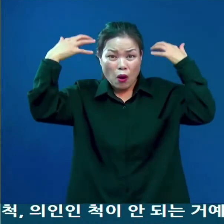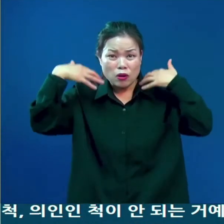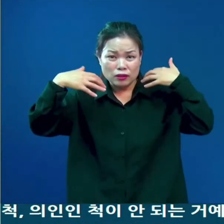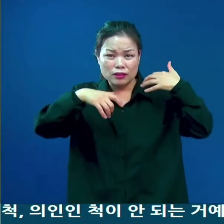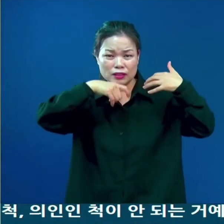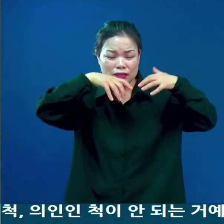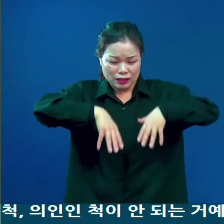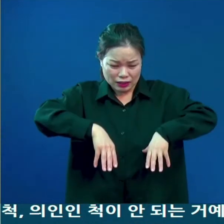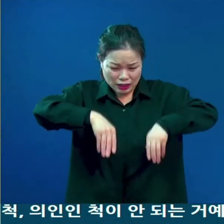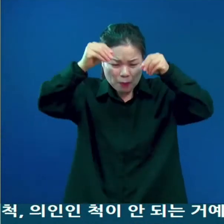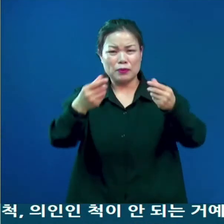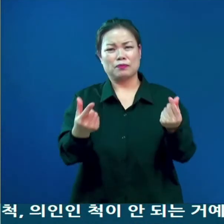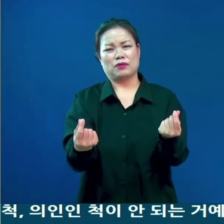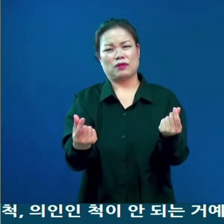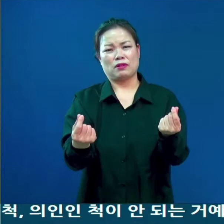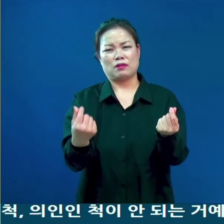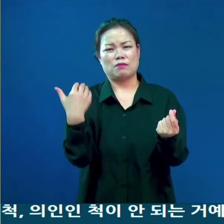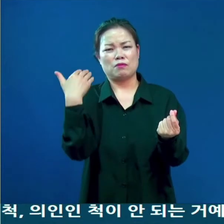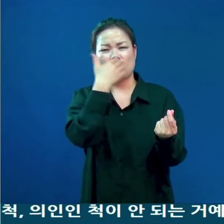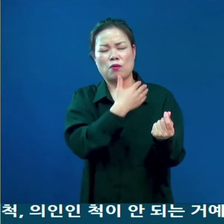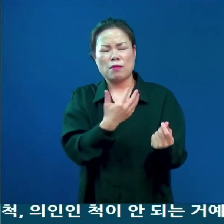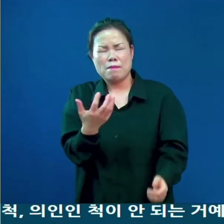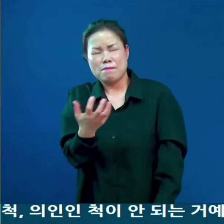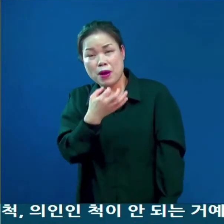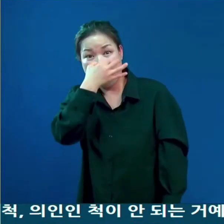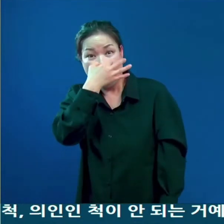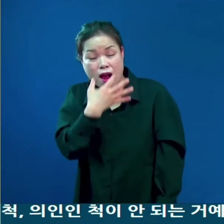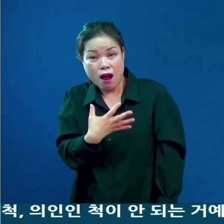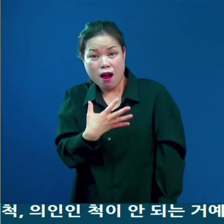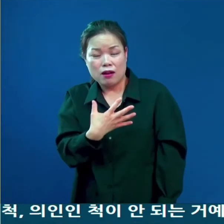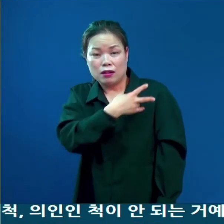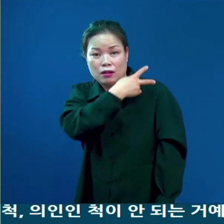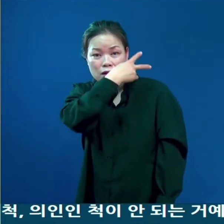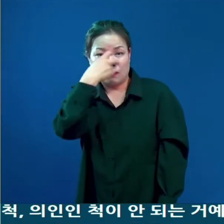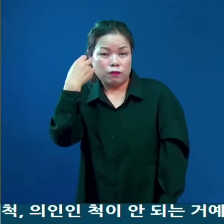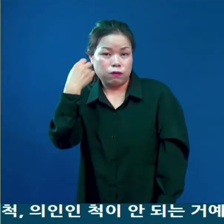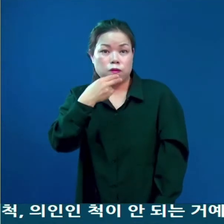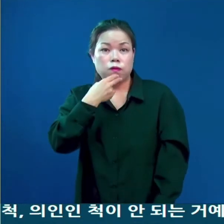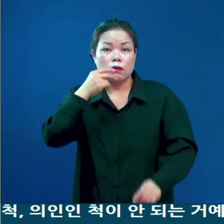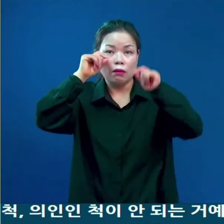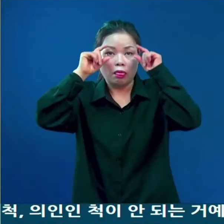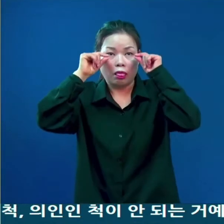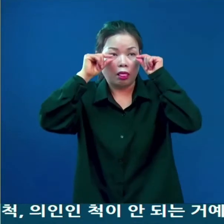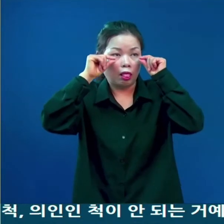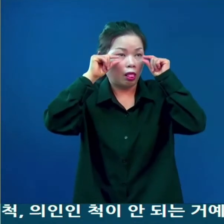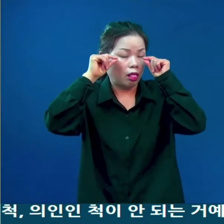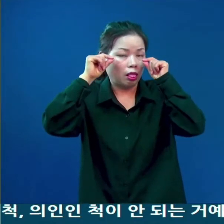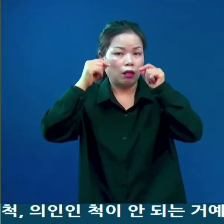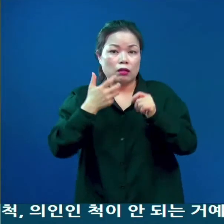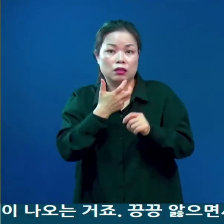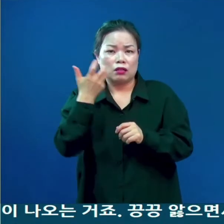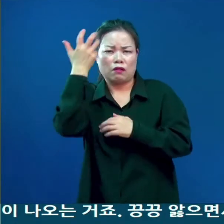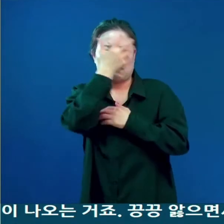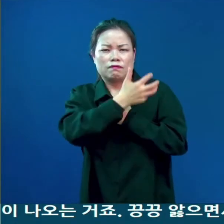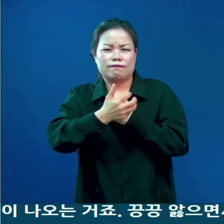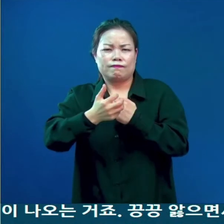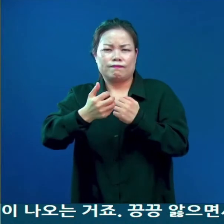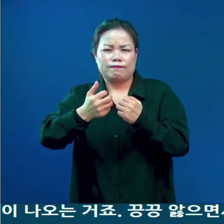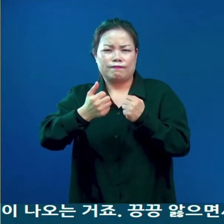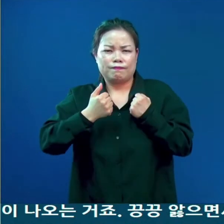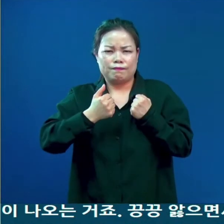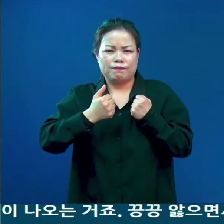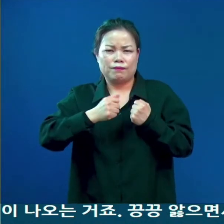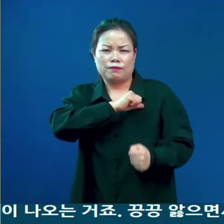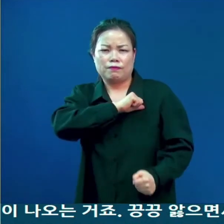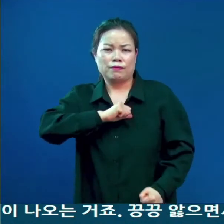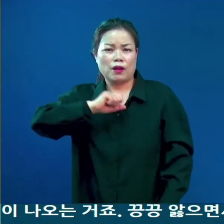거예요. 잠도 못 자겠고 영육간에 괴로워서 견딜 수 없는 거.